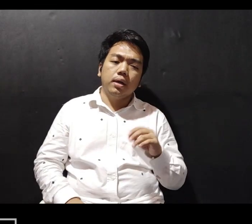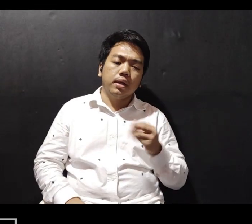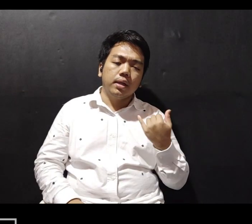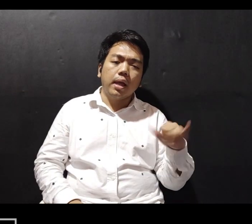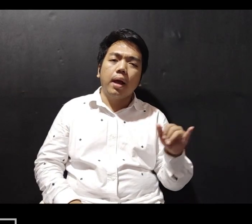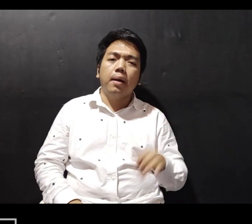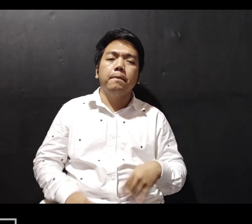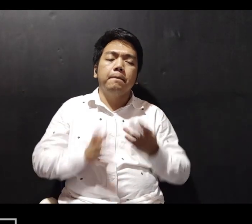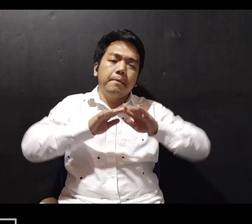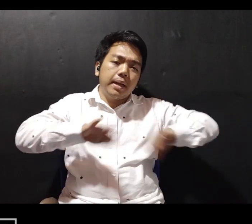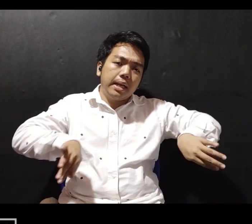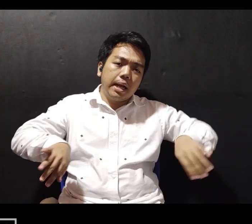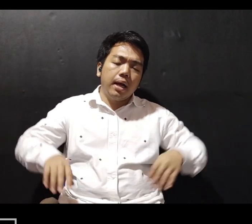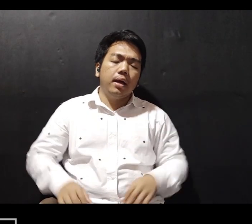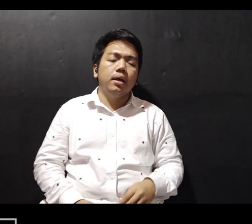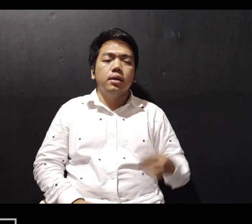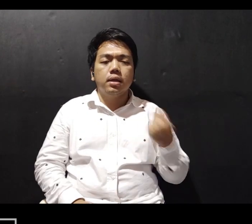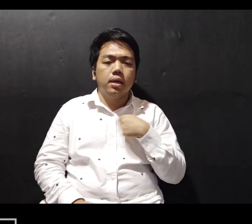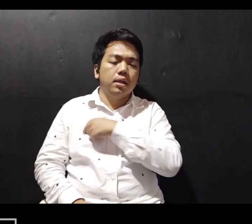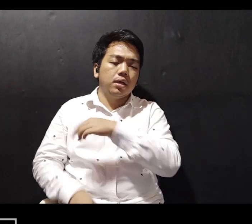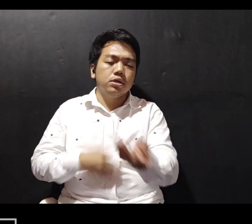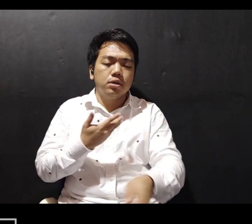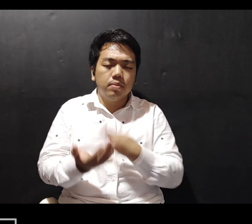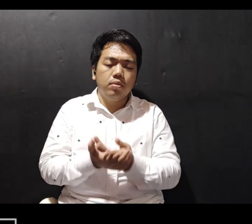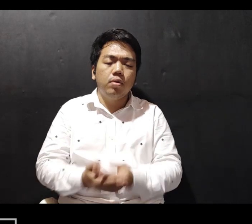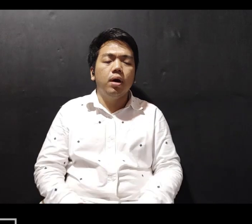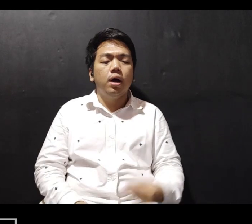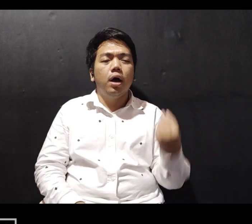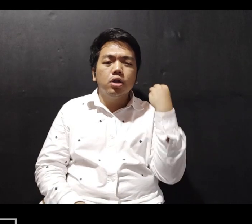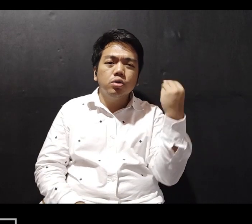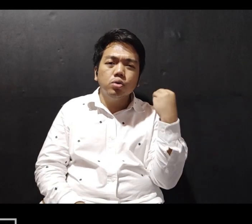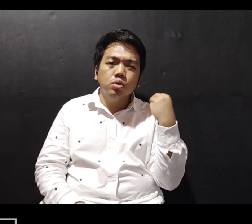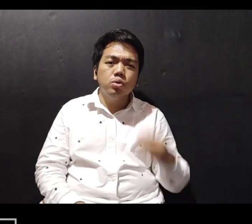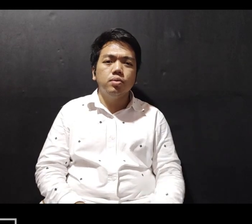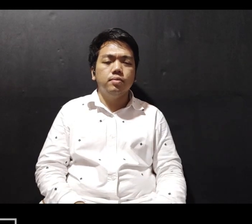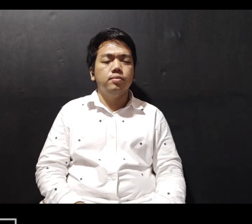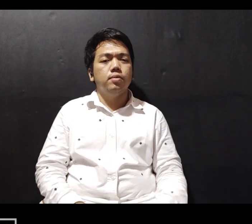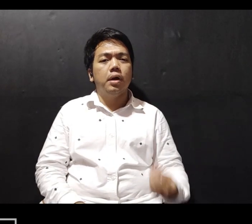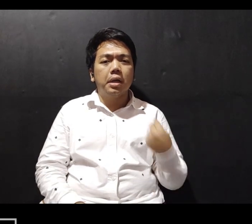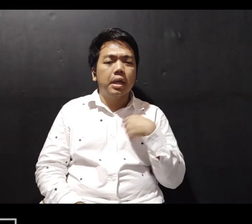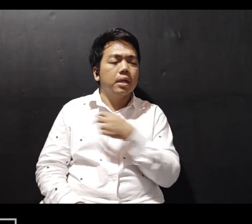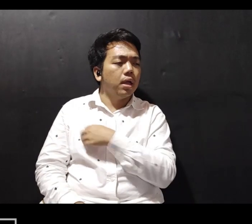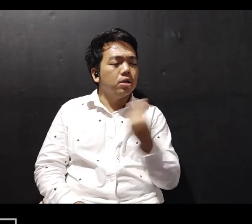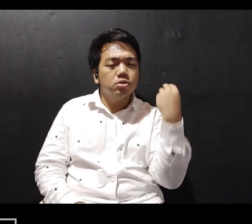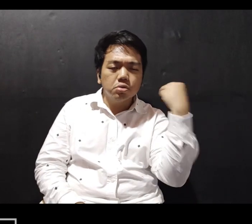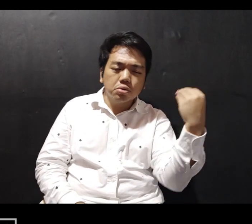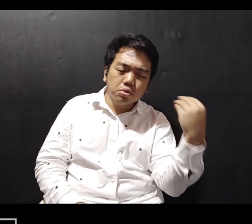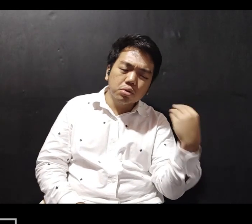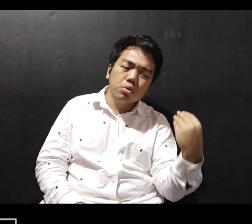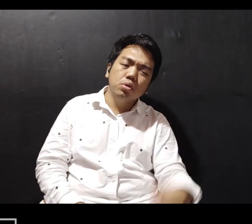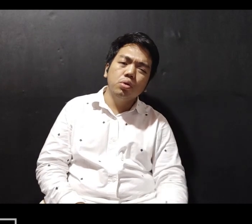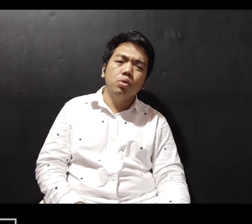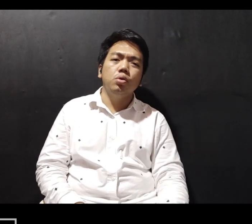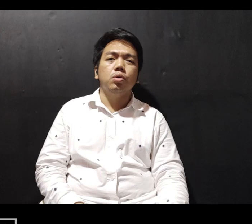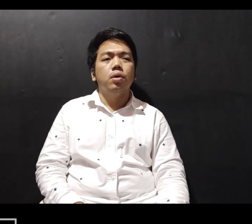rumah dan banyak hal yang kita biasa lakukan tidak dapat kita lakukan. Dan kita sedang menanti tentang bagaimana keadaan yang akan